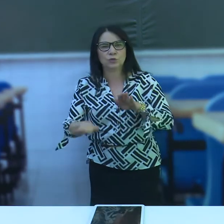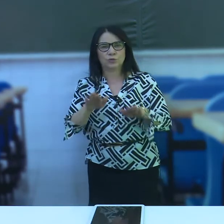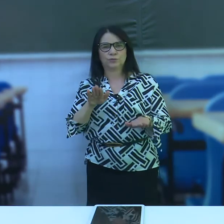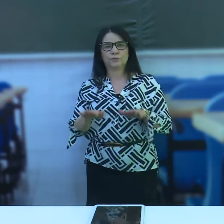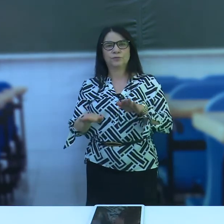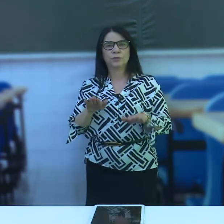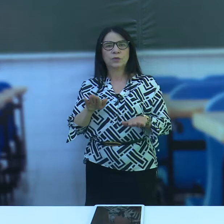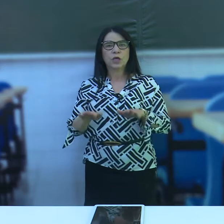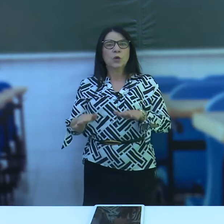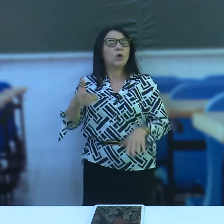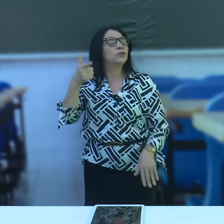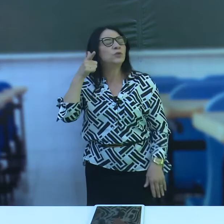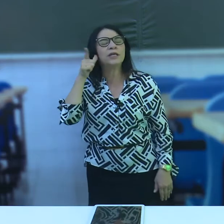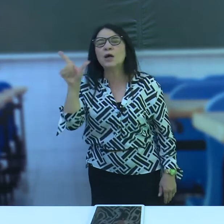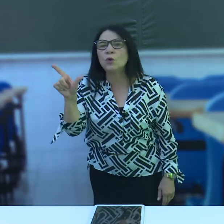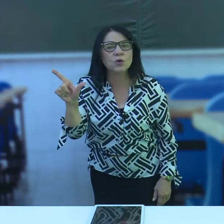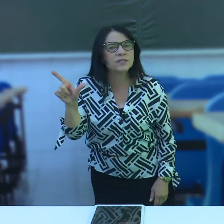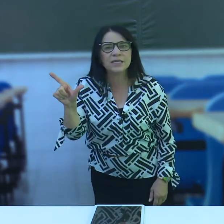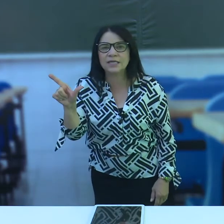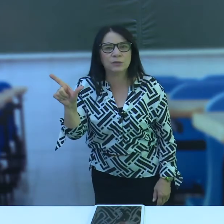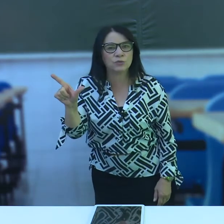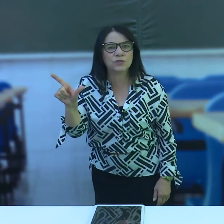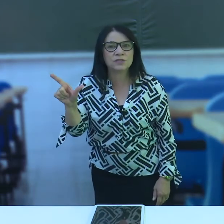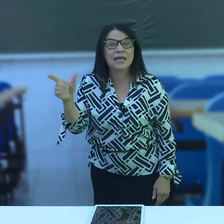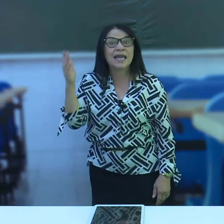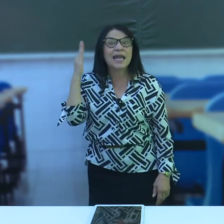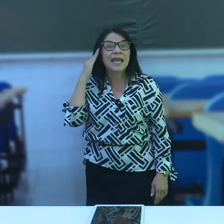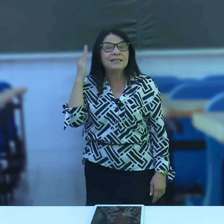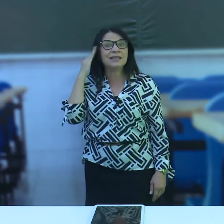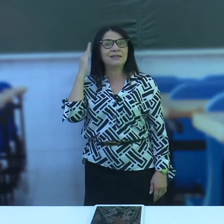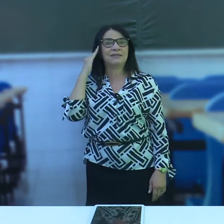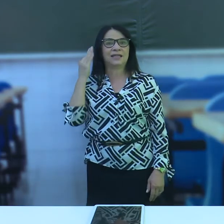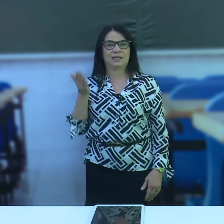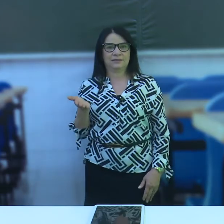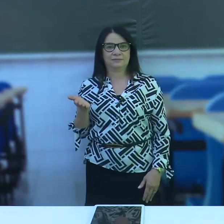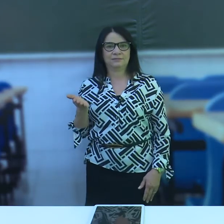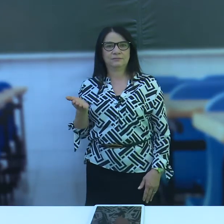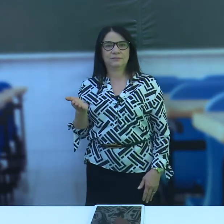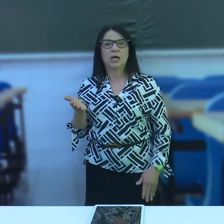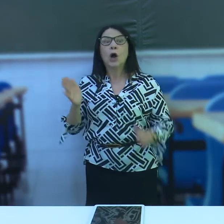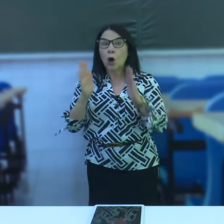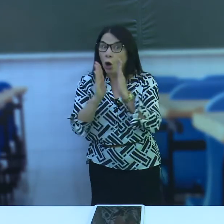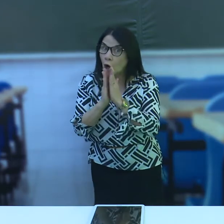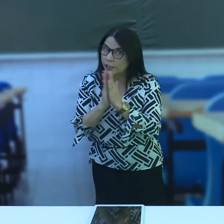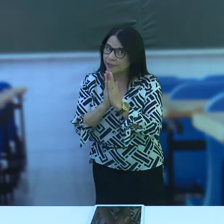Mesmo quando não conseguimos entendê-la, ore,